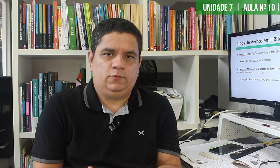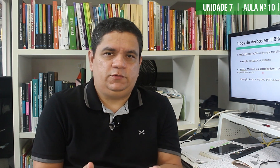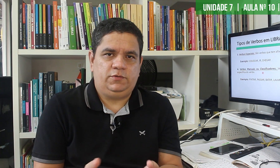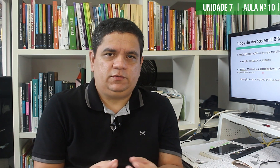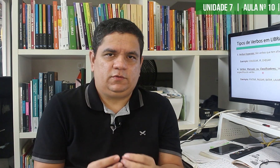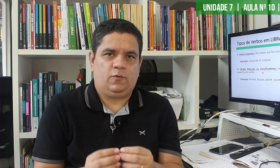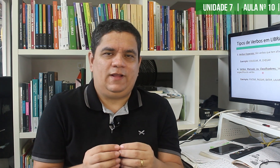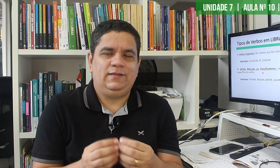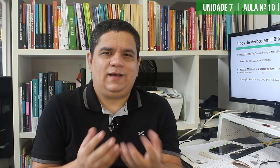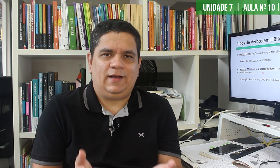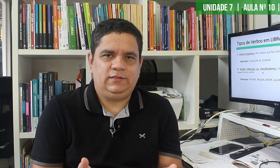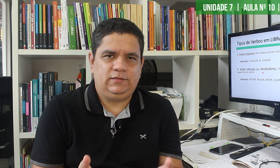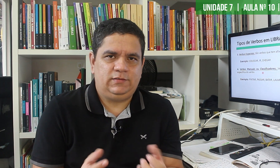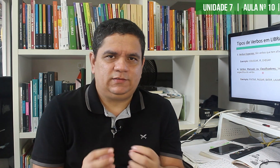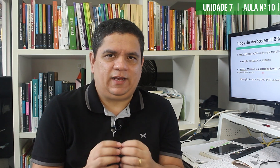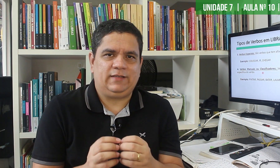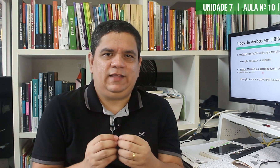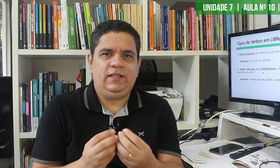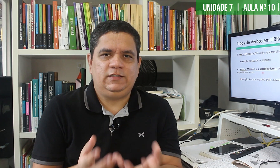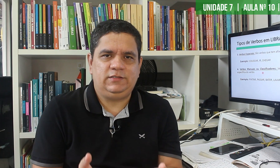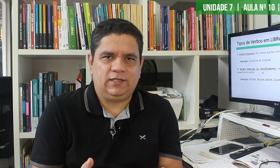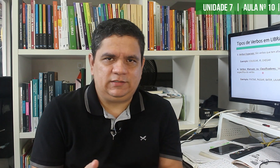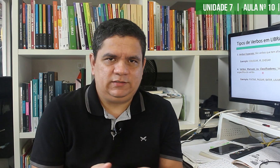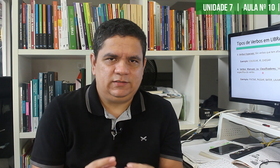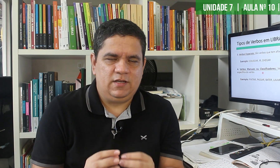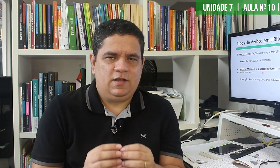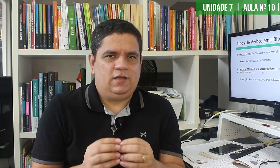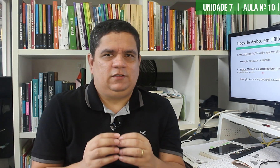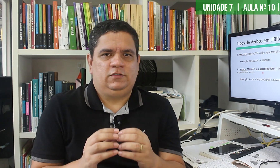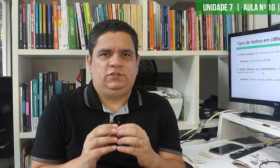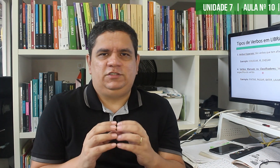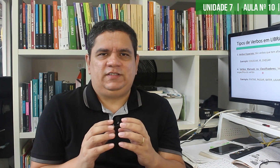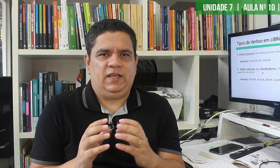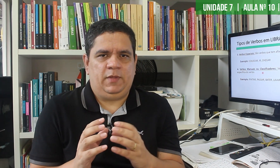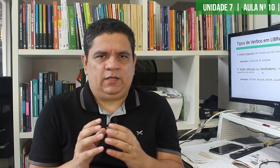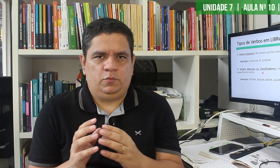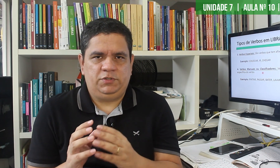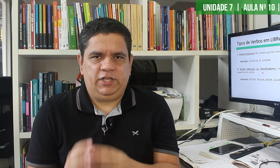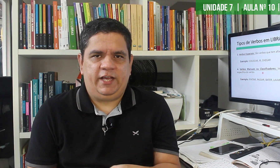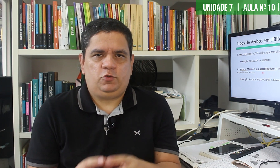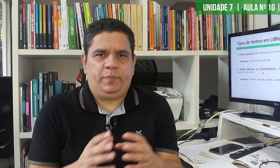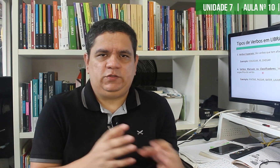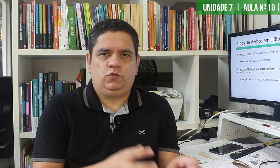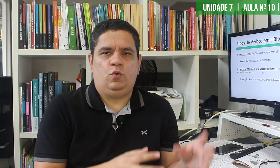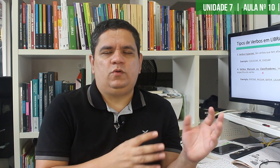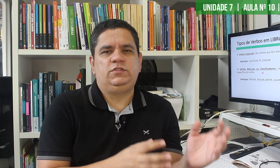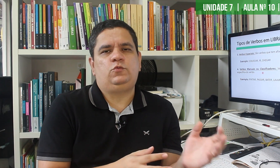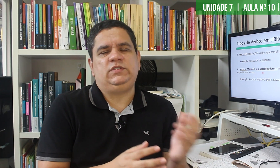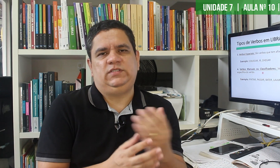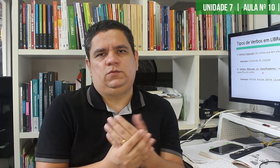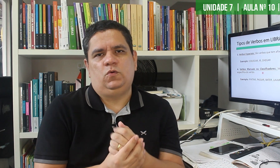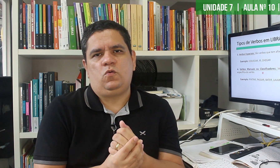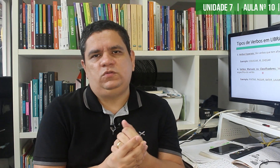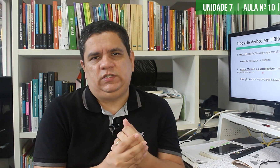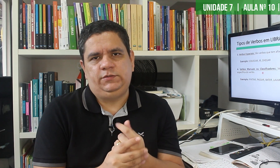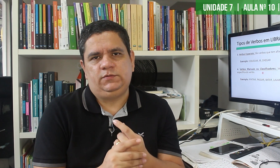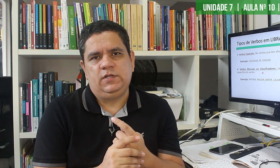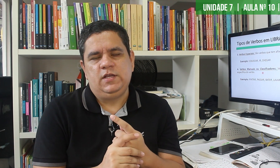aspectos, qualidades, características de determinado objeto, pessoa ou situação ou contexto,